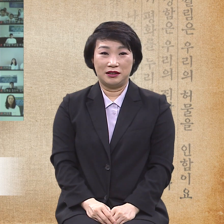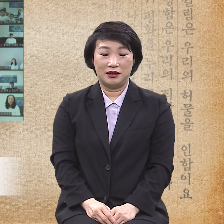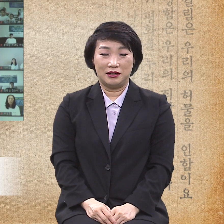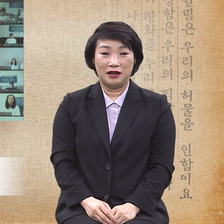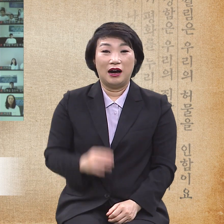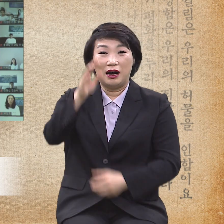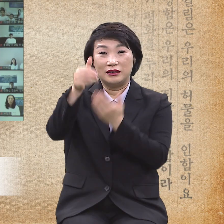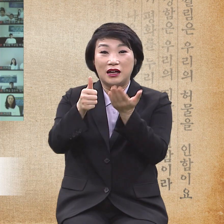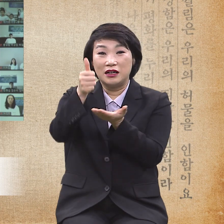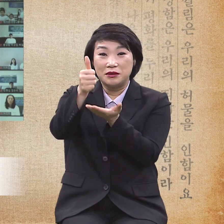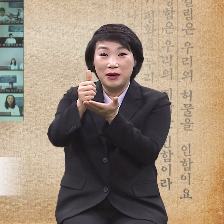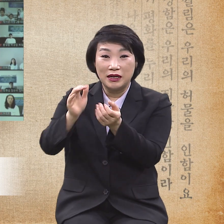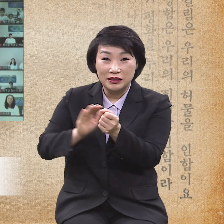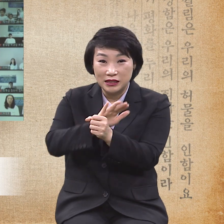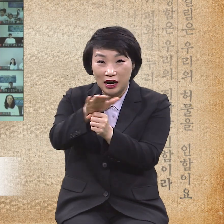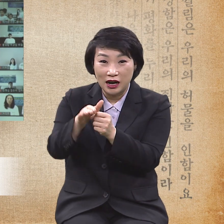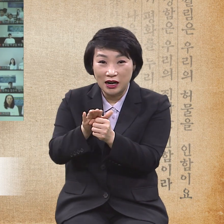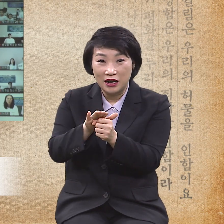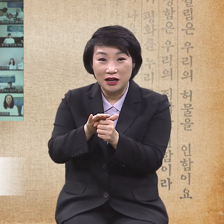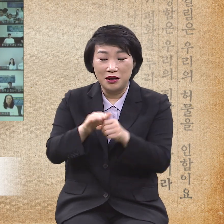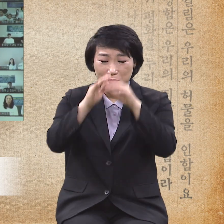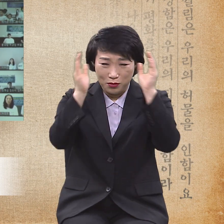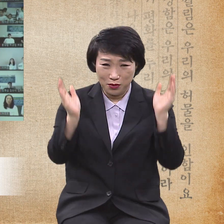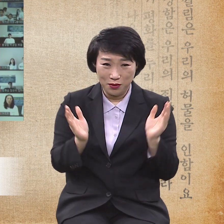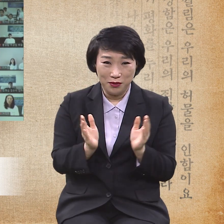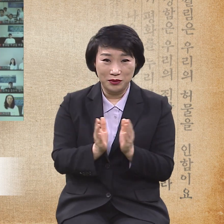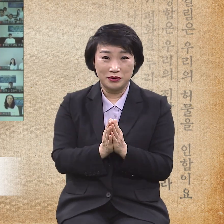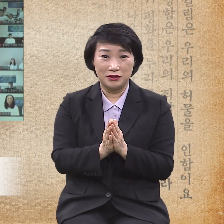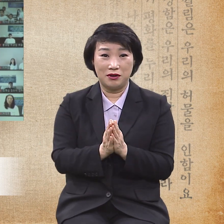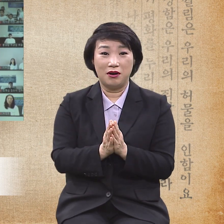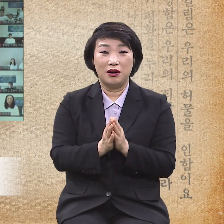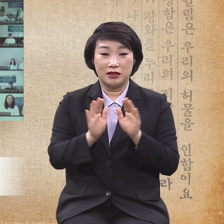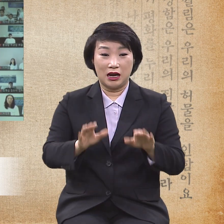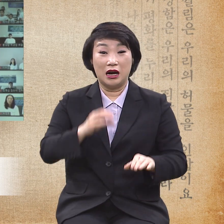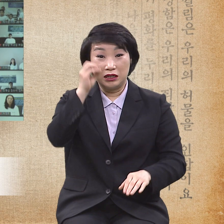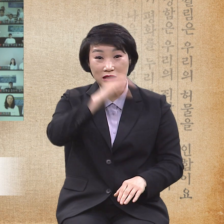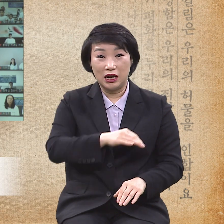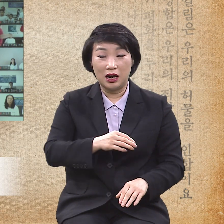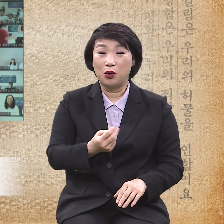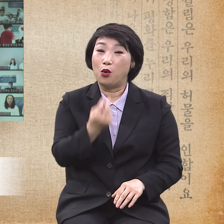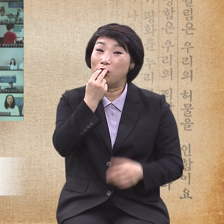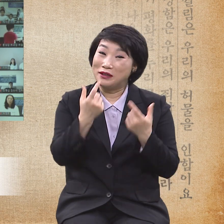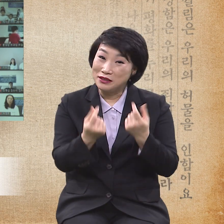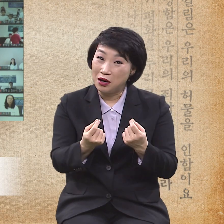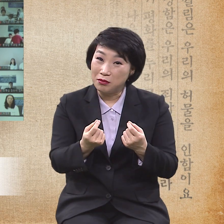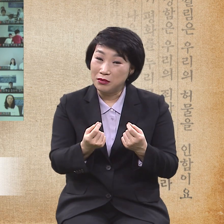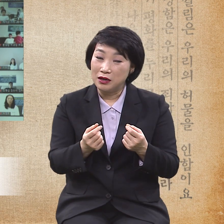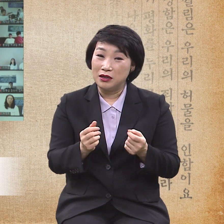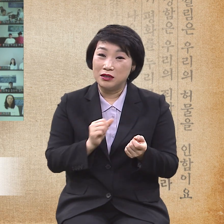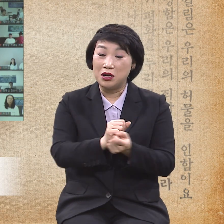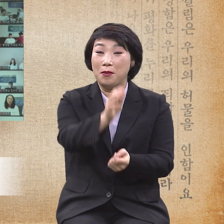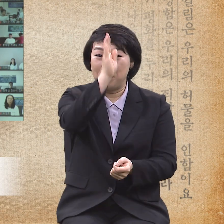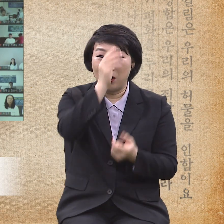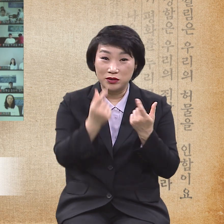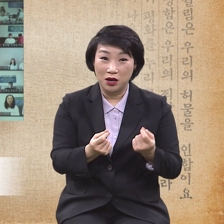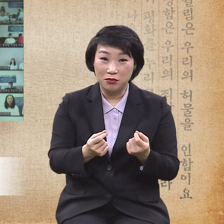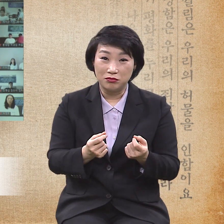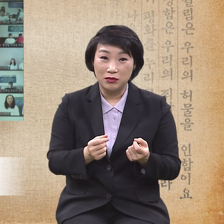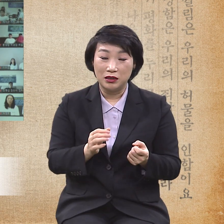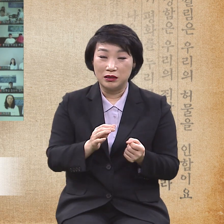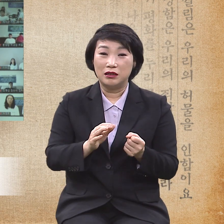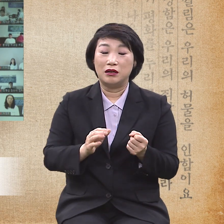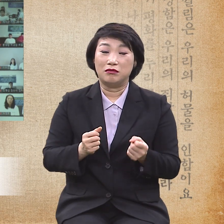그러므로 하나님의 사랑은 모든 것이다. 그냥 공기처럼 전염병처럼 오염되는 것이